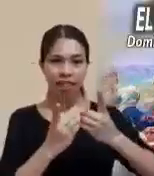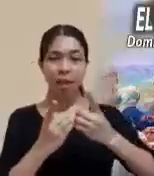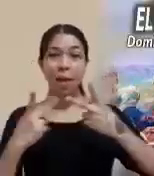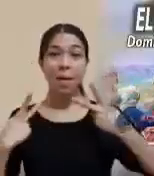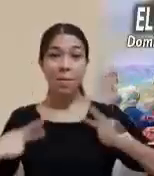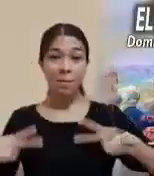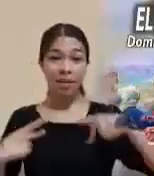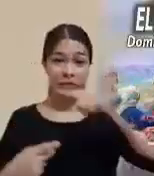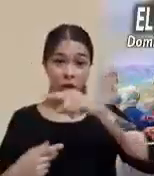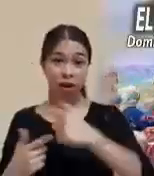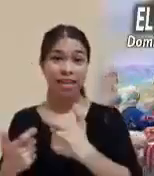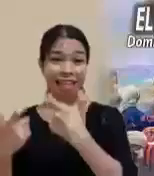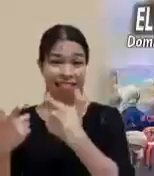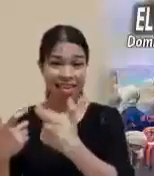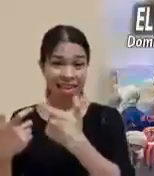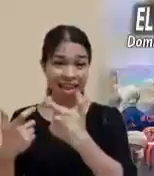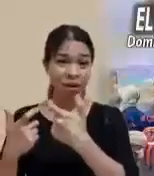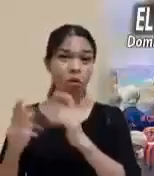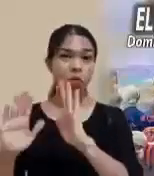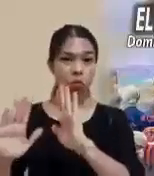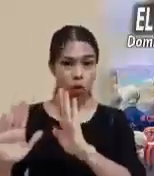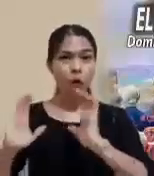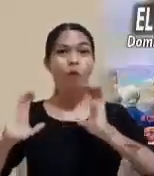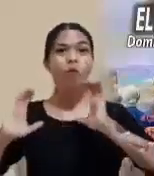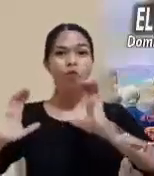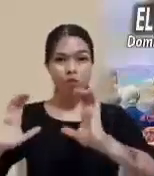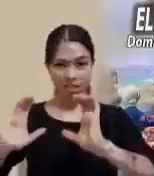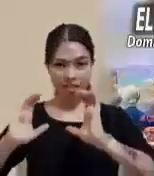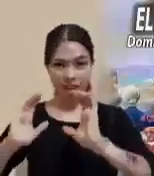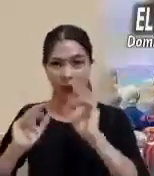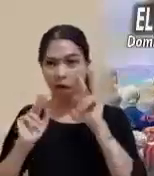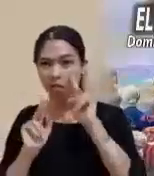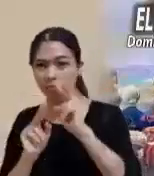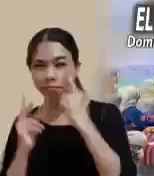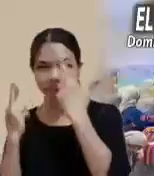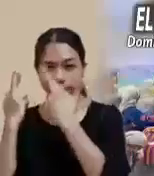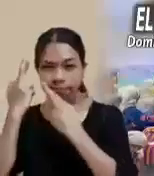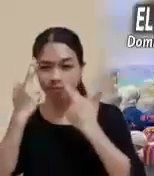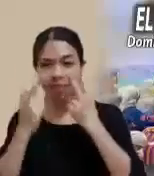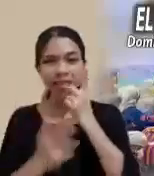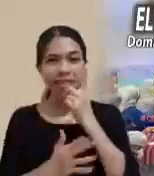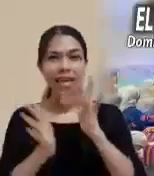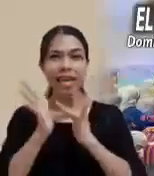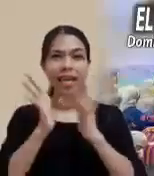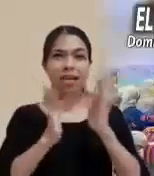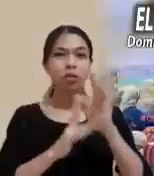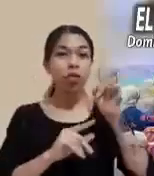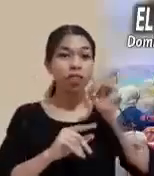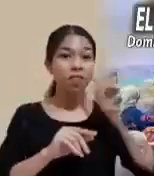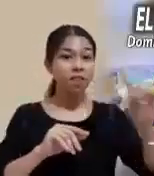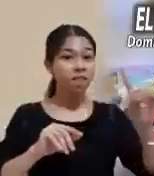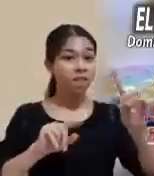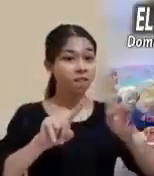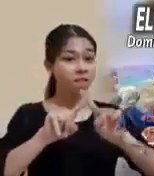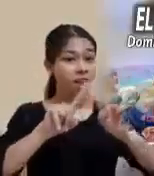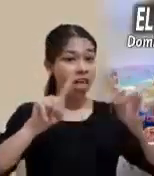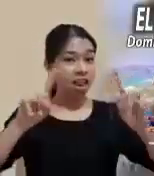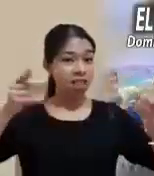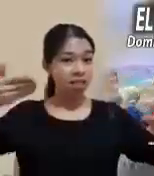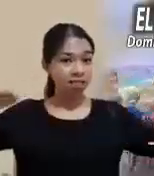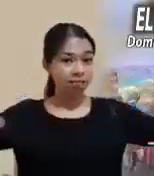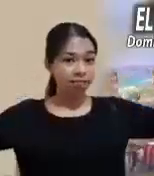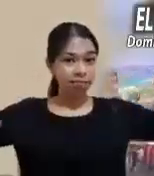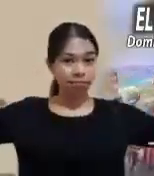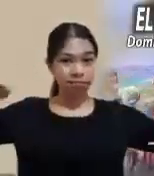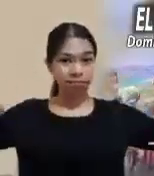del dinero. Cristo hace una clara oposición entre estos dos reinos. Nosotros con